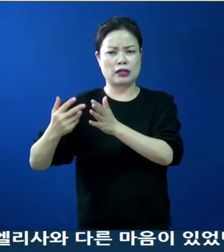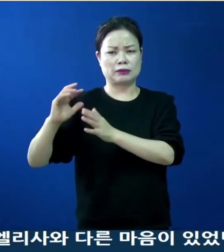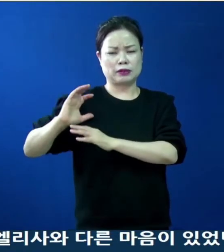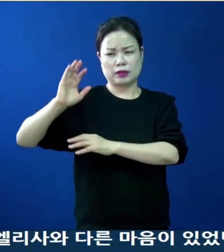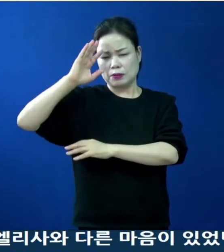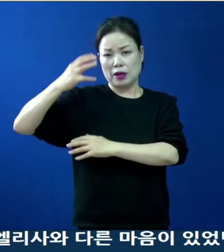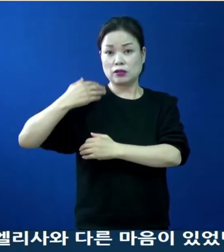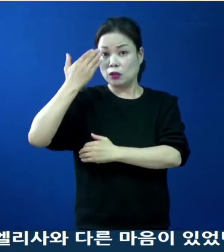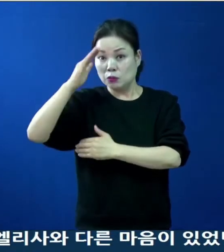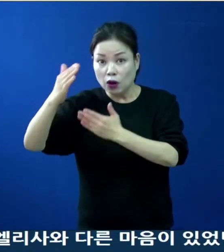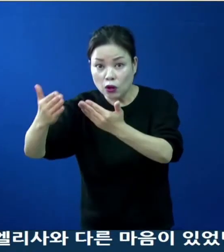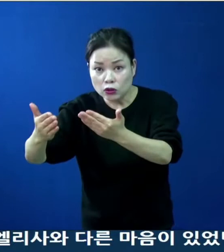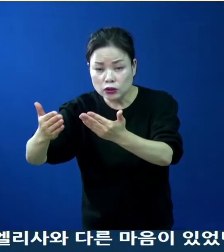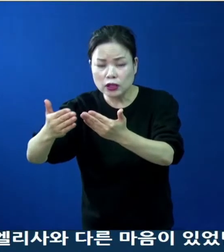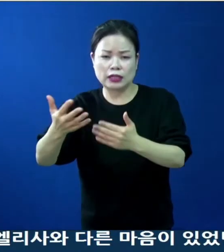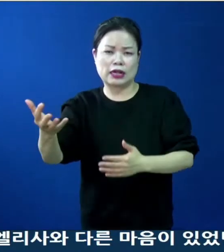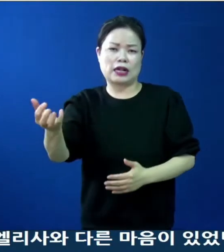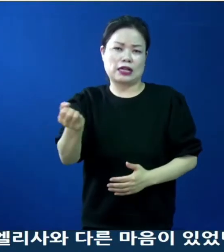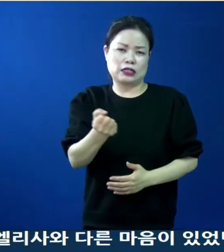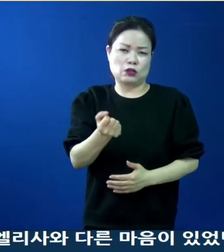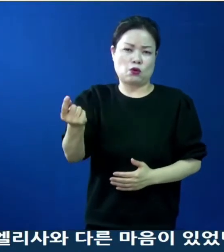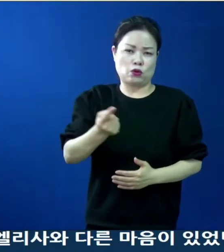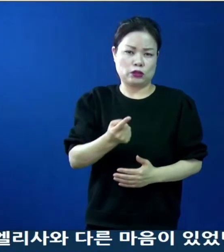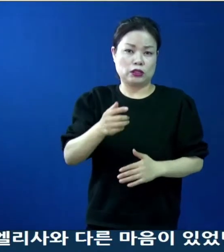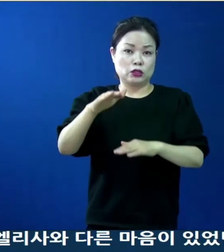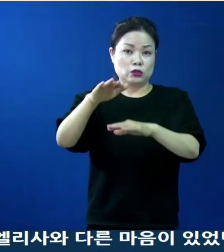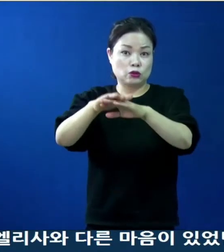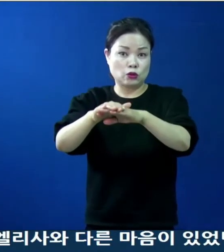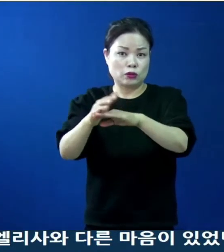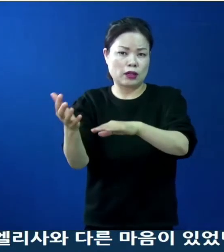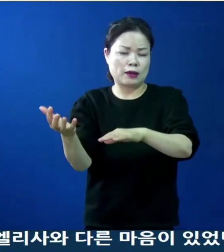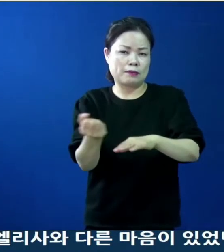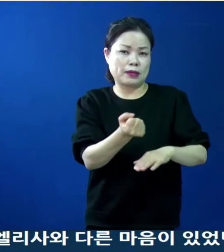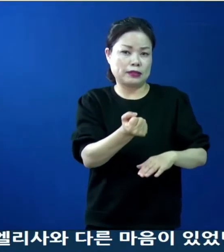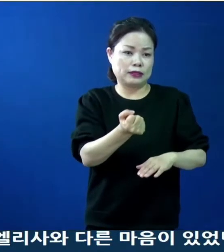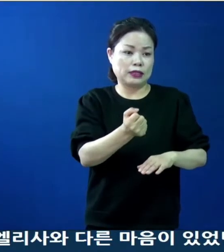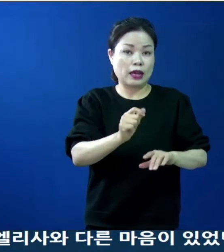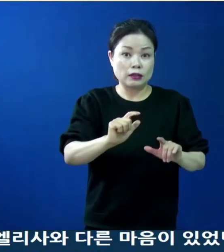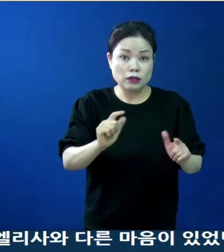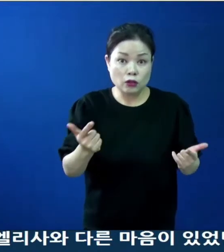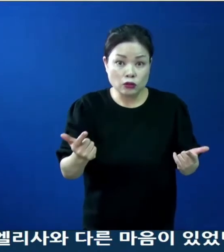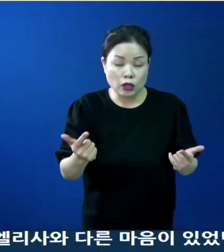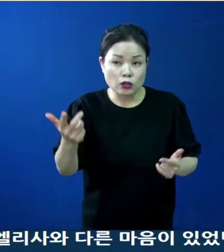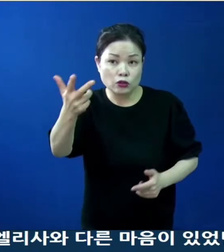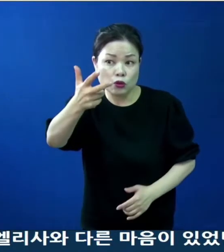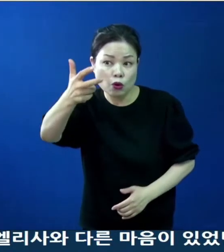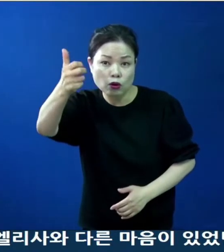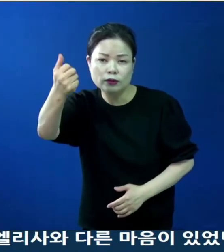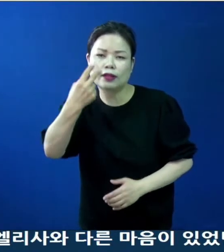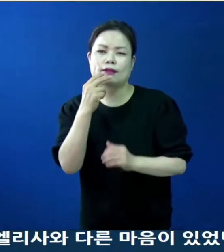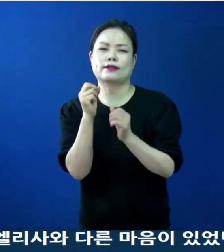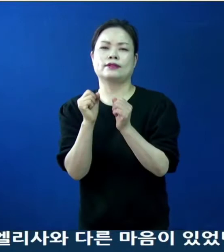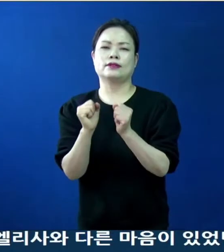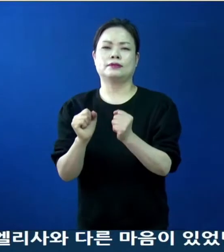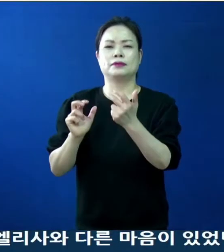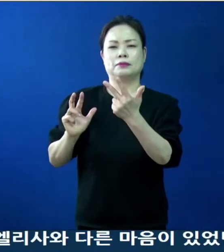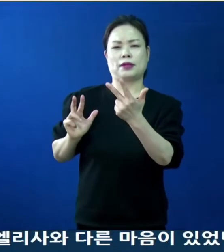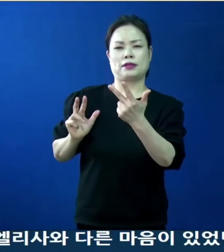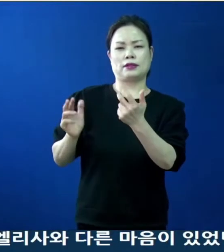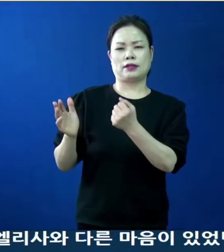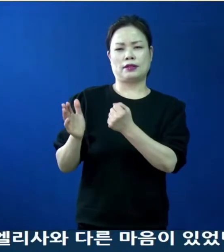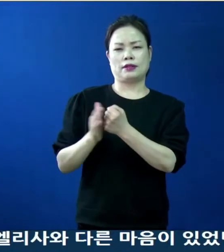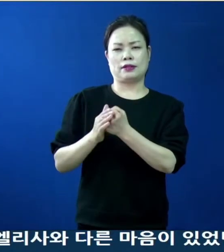면하여 주고 그가 가지고 온 것을 그의 손에서 받지 아니하였도다. 여호와께서 살아계심을 두고